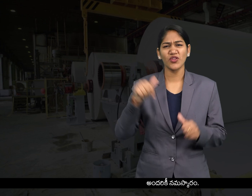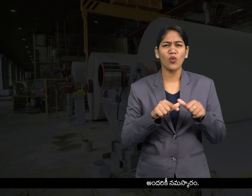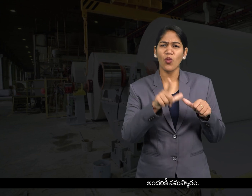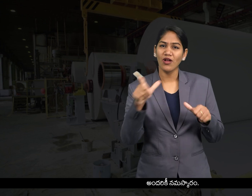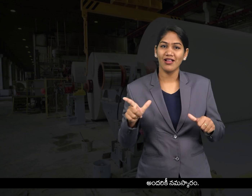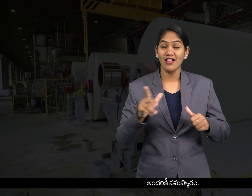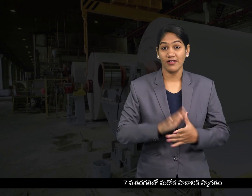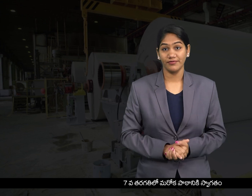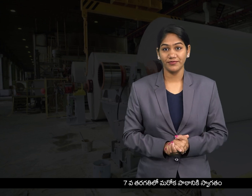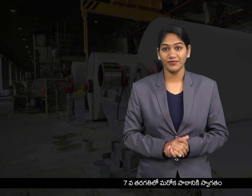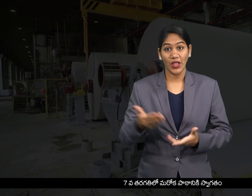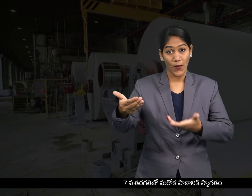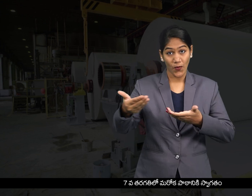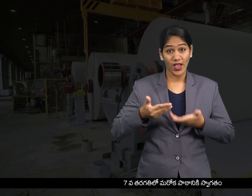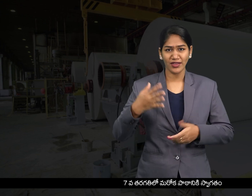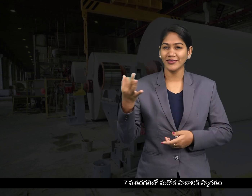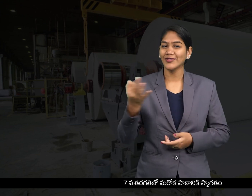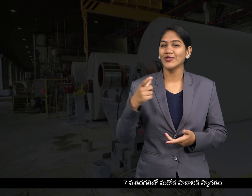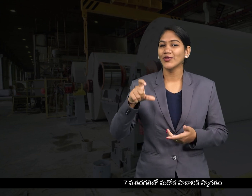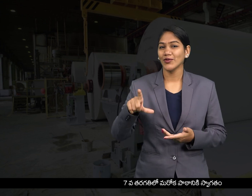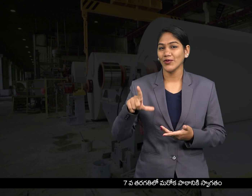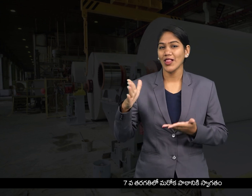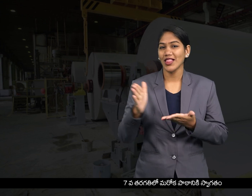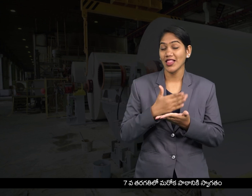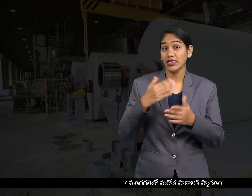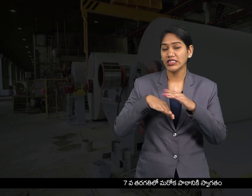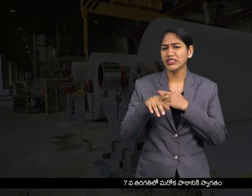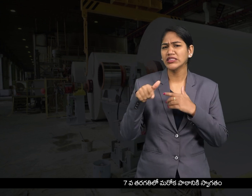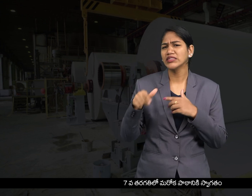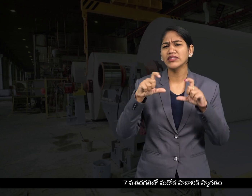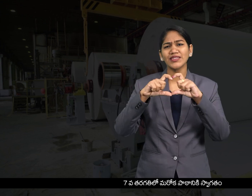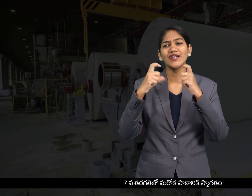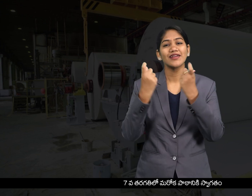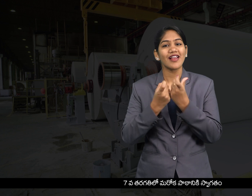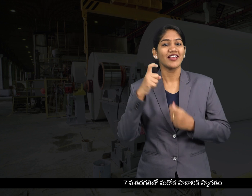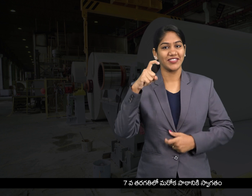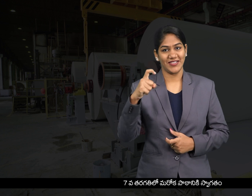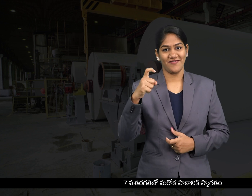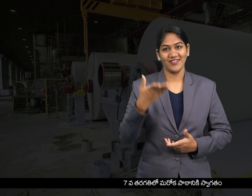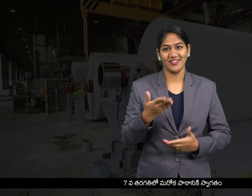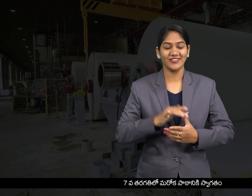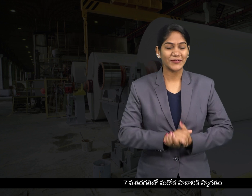అందరికీ నమస్కారం. 7వ తరగతిలో మరొక పాఠానికి స్వాగతం.